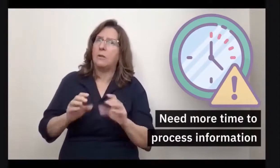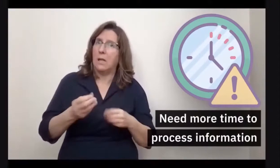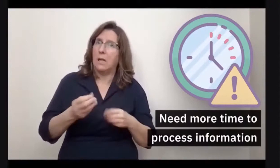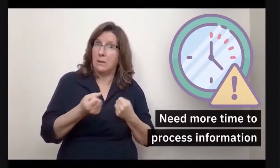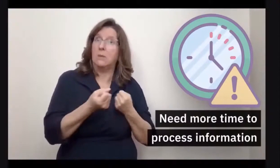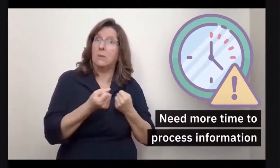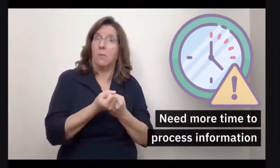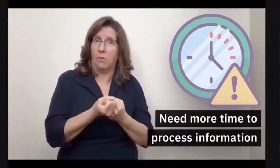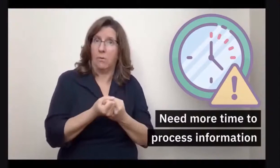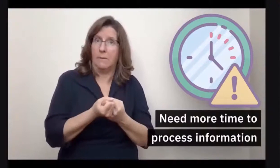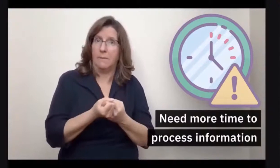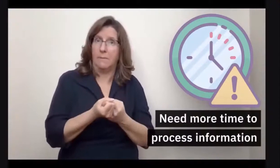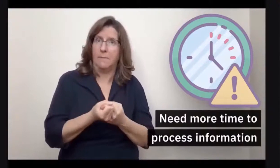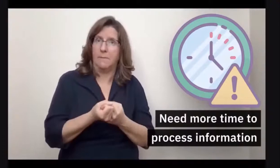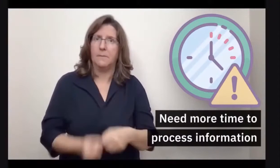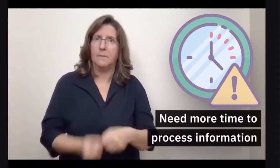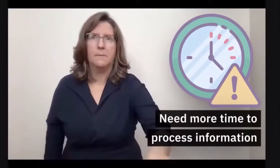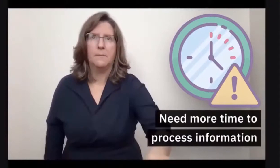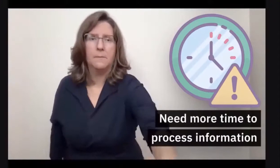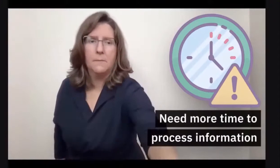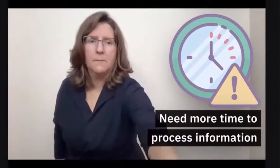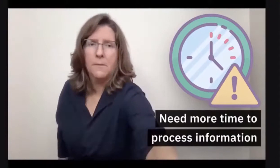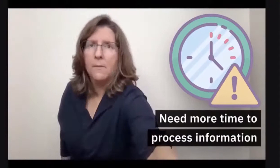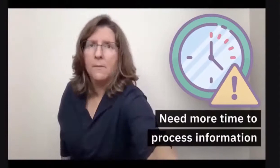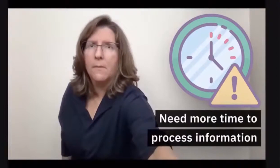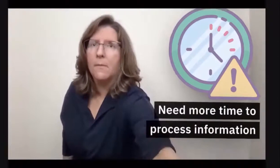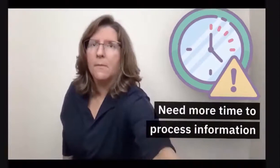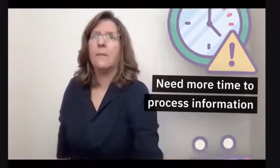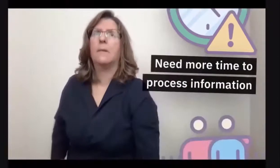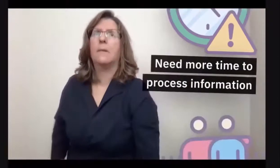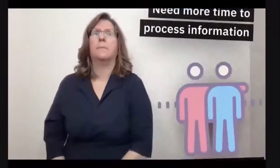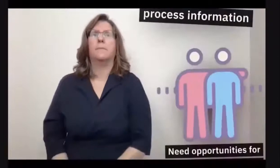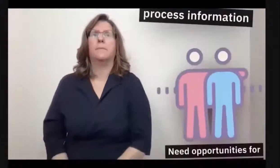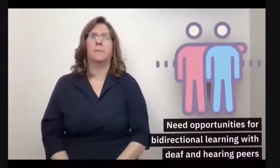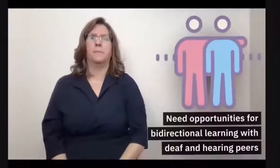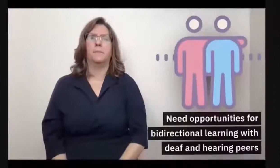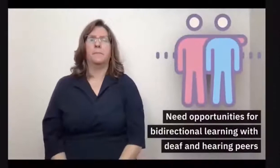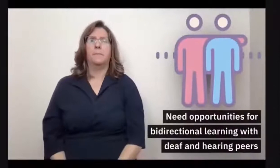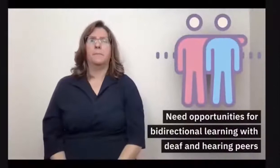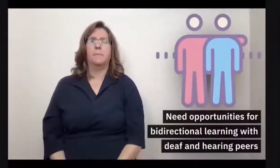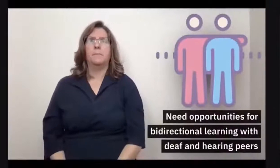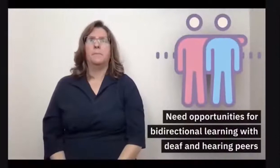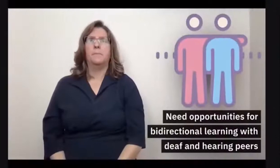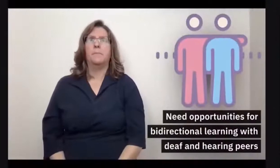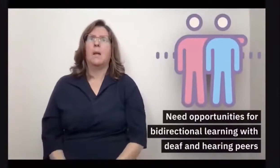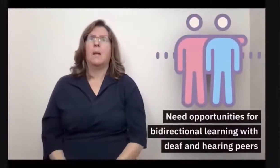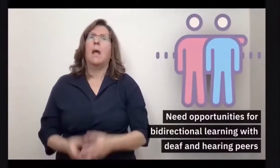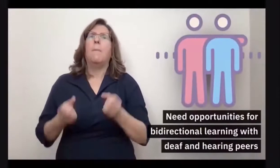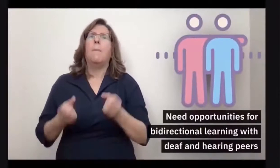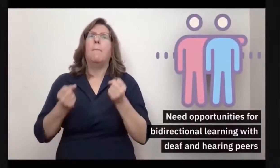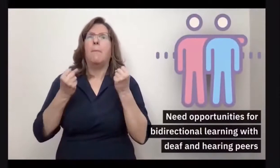También necesitan oportunidades para interactuar con sus pares, tanto los que escuchan y los que no